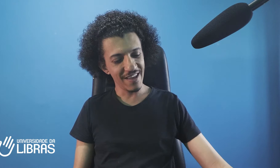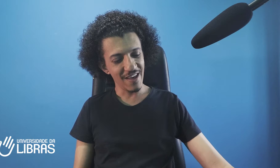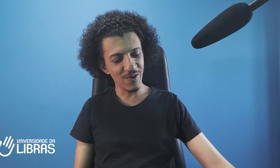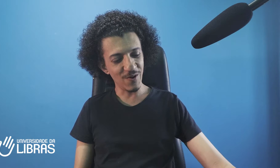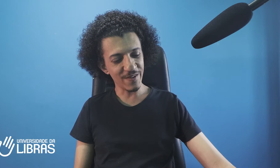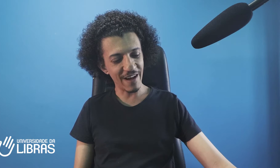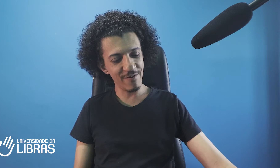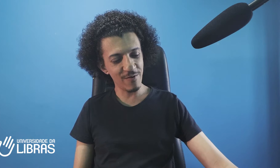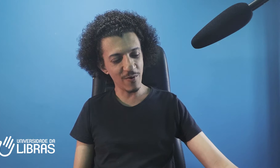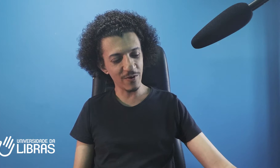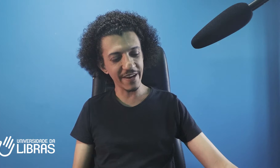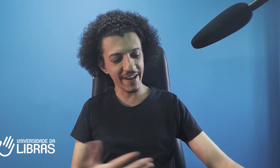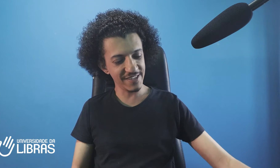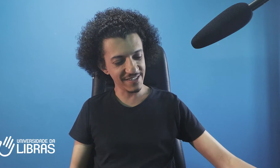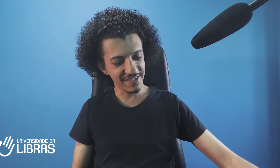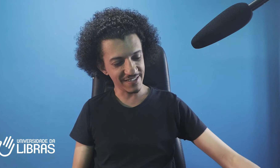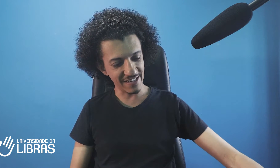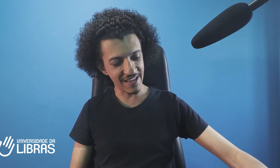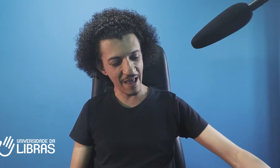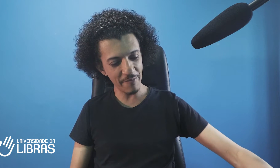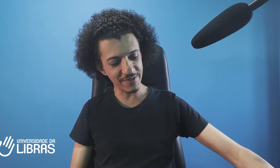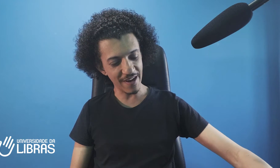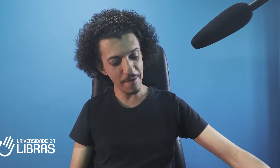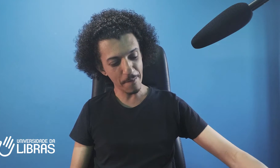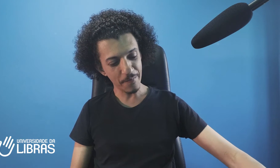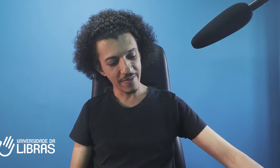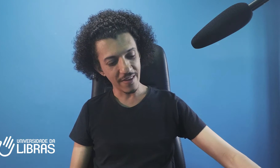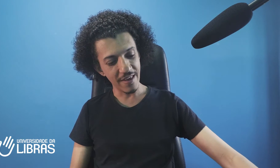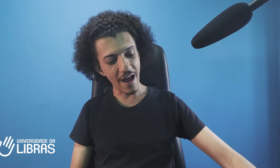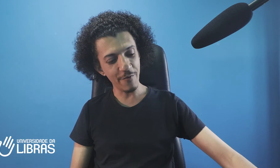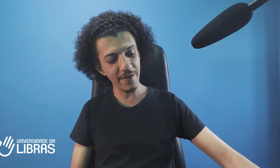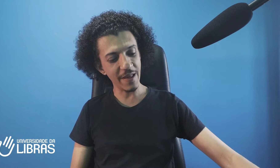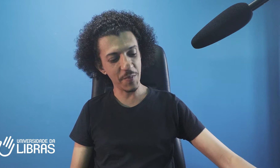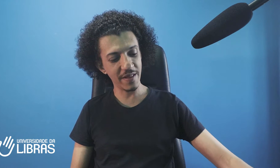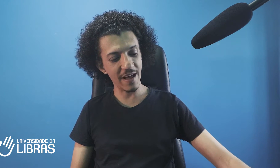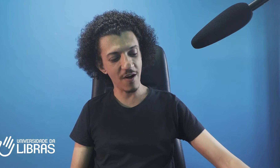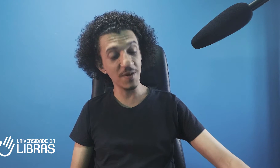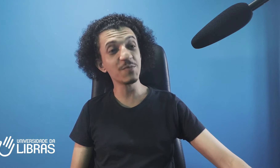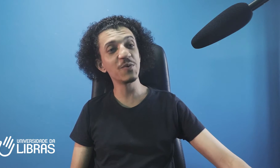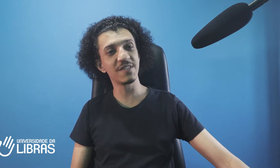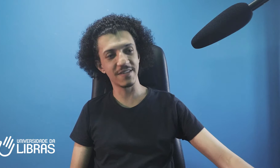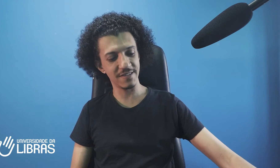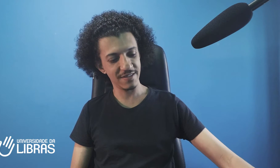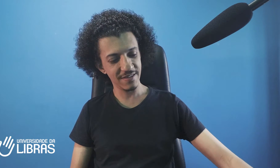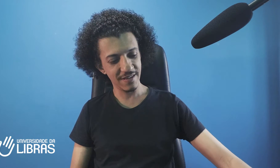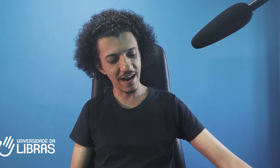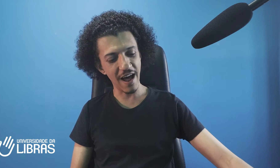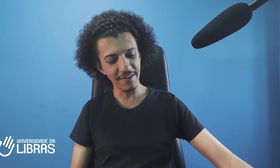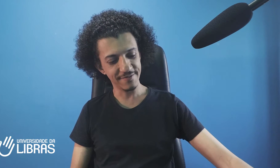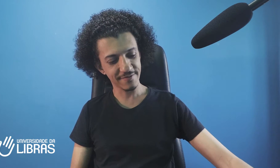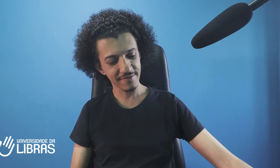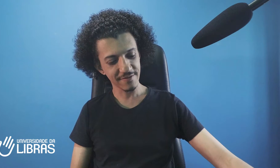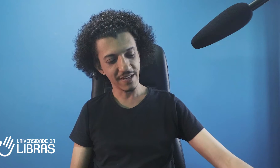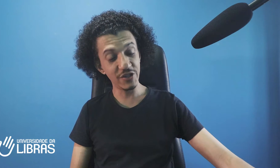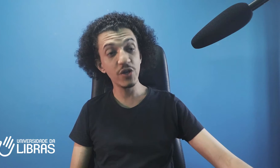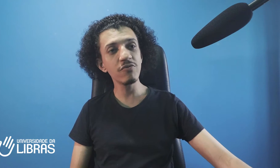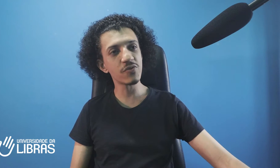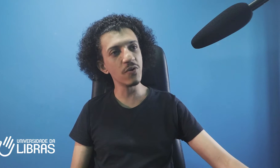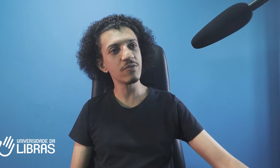eu tava numa outra igreja nessa época já E aí eu fui interpretar umas músicas lá e tinha um